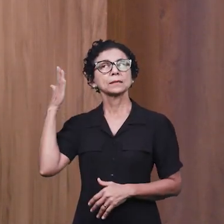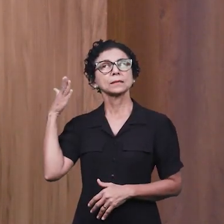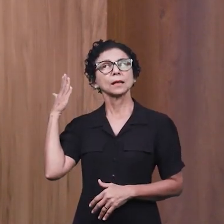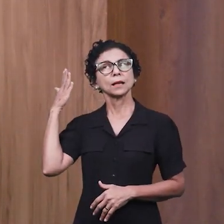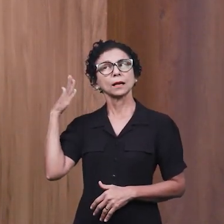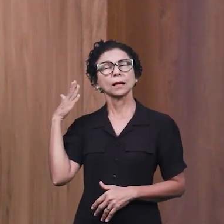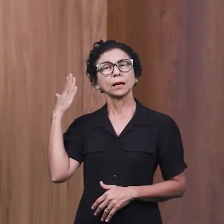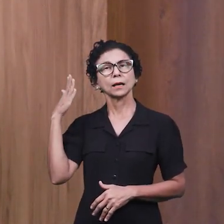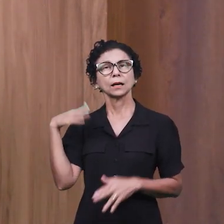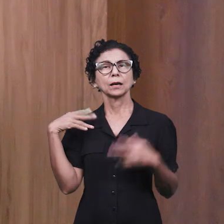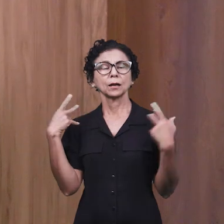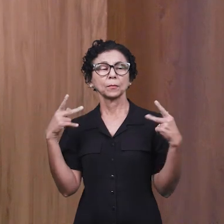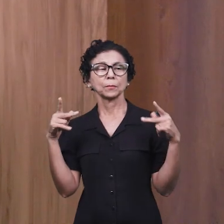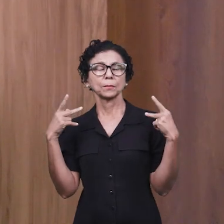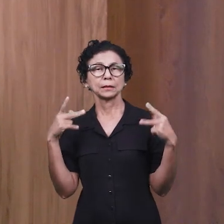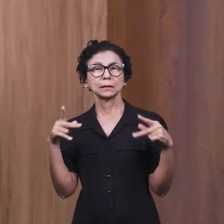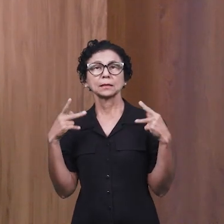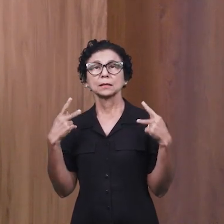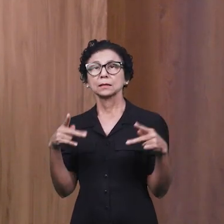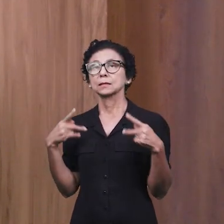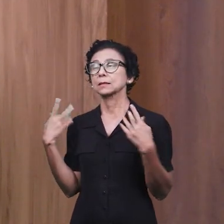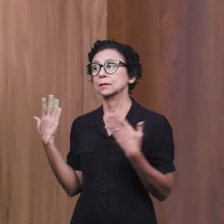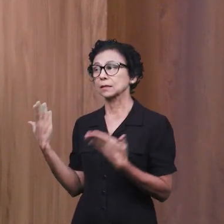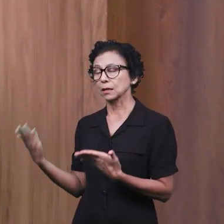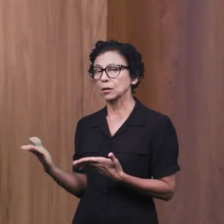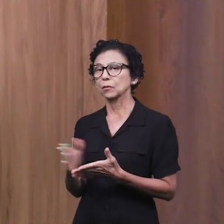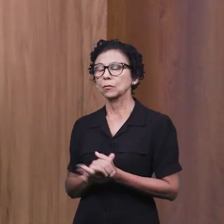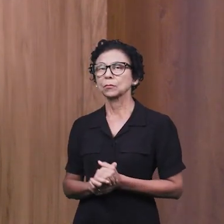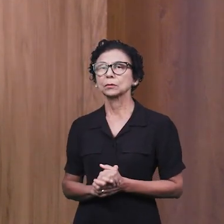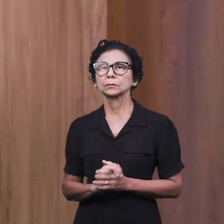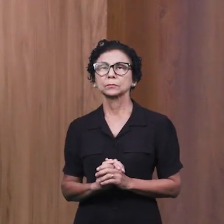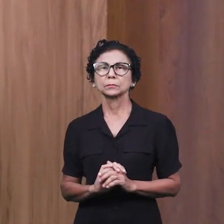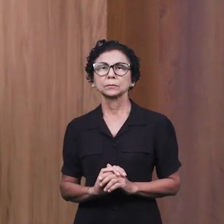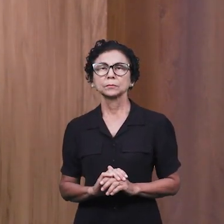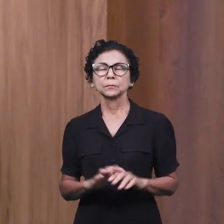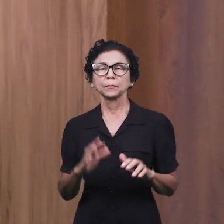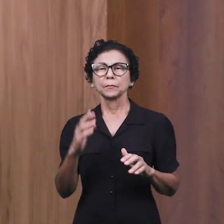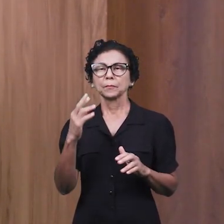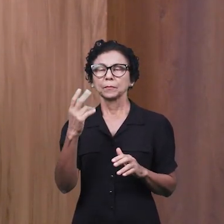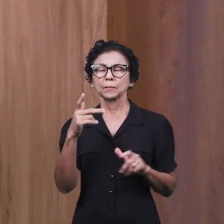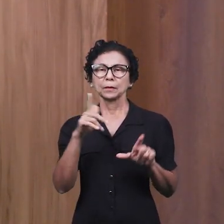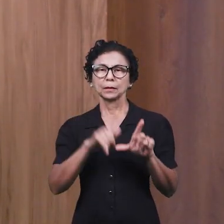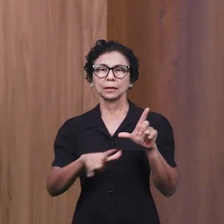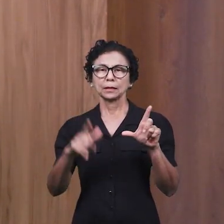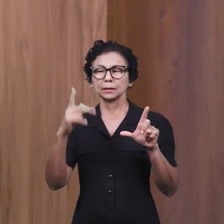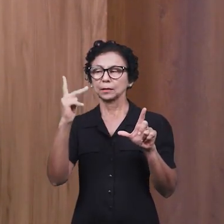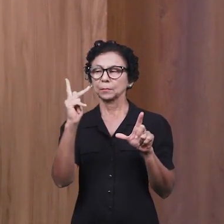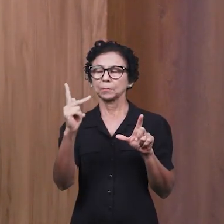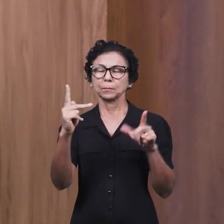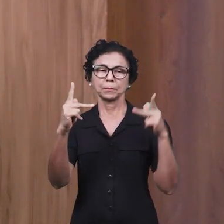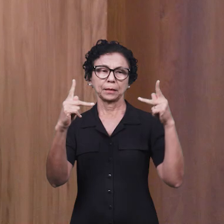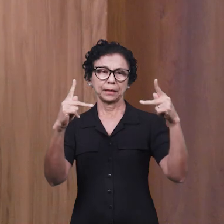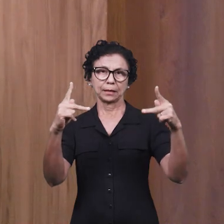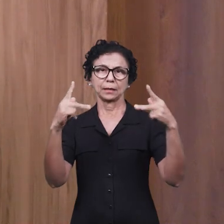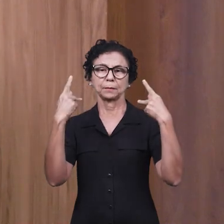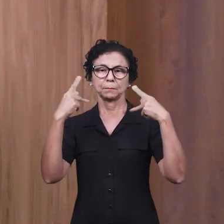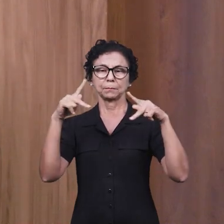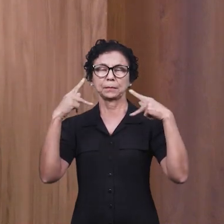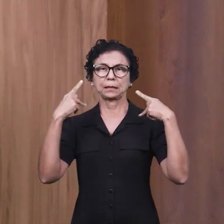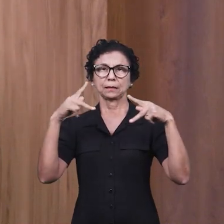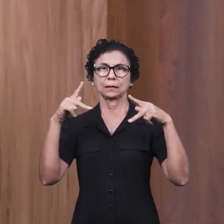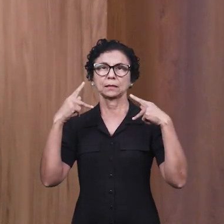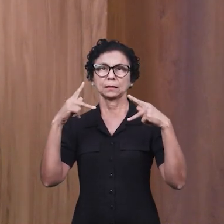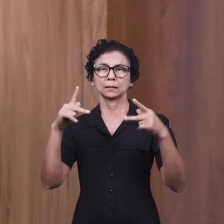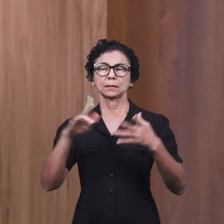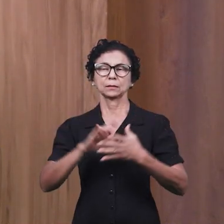a pregação. Olha, 2 mãos em pé, saindo da boca, pregação. E ali você